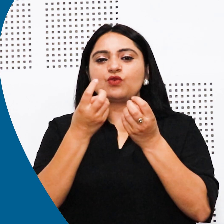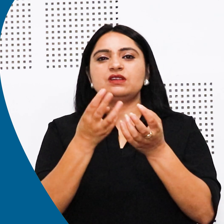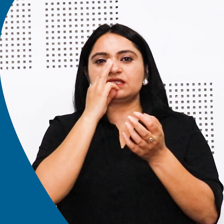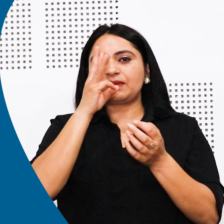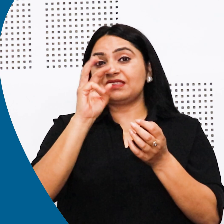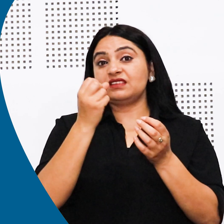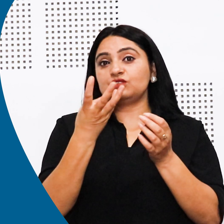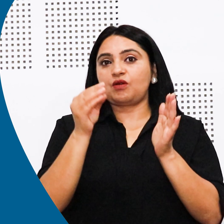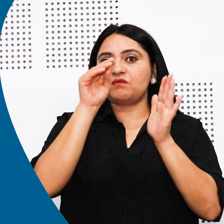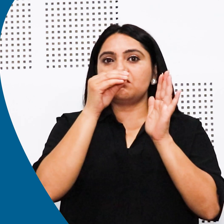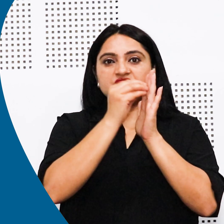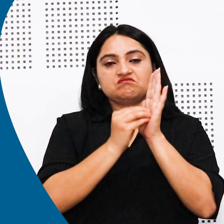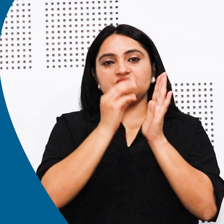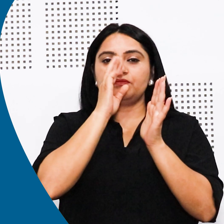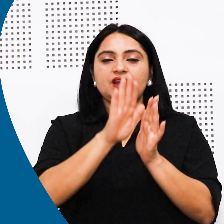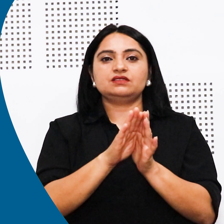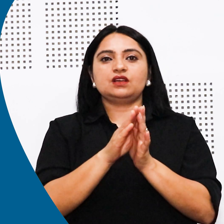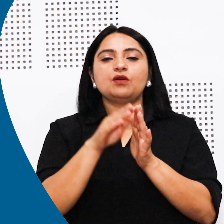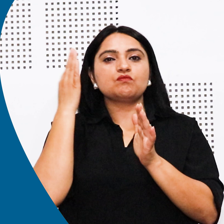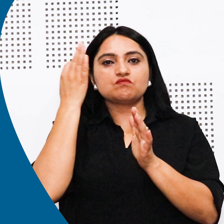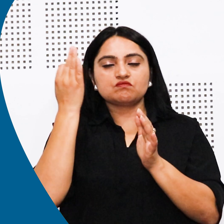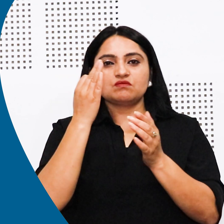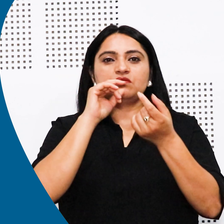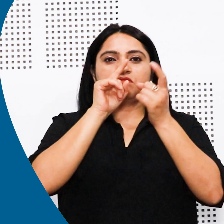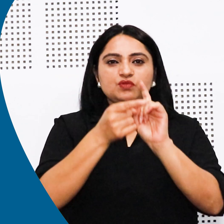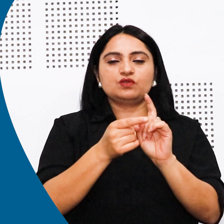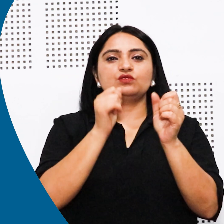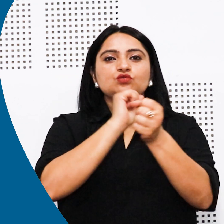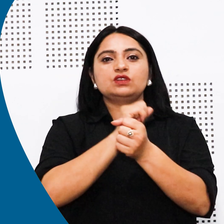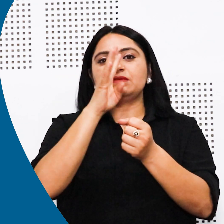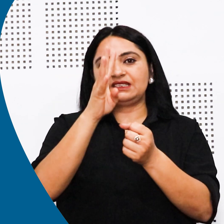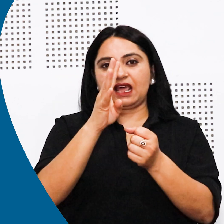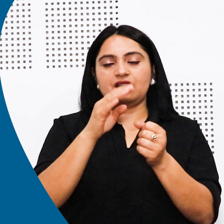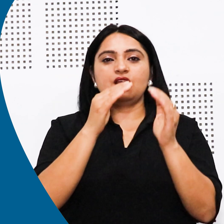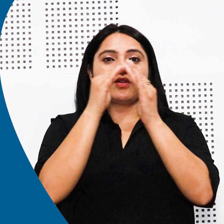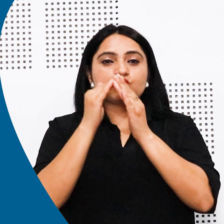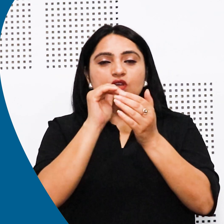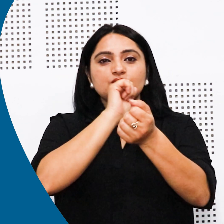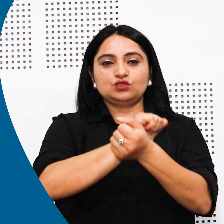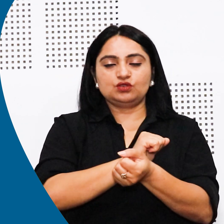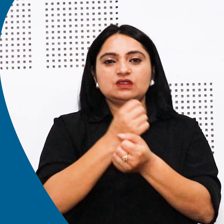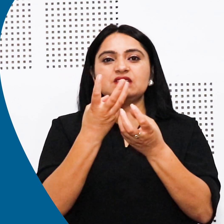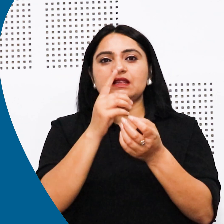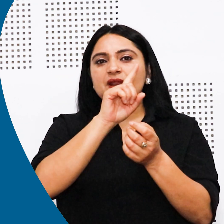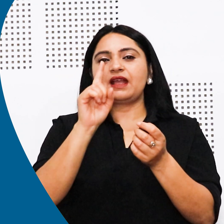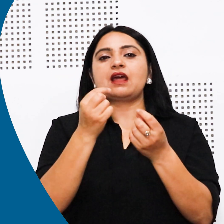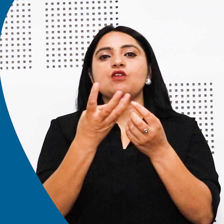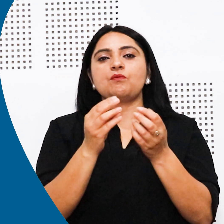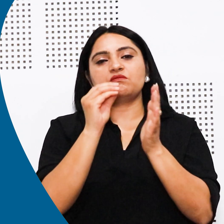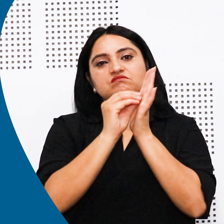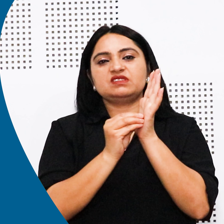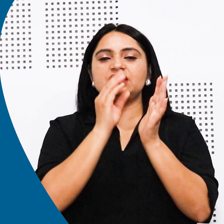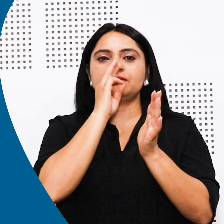30औं स्थानमा छ भने जलवायु परिवर्तनजन्य विपद जोखिमको 4औं र भूकम्पीय जोखिमका दृष्टिले 11औं स्थानमा